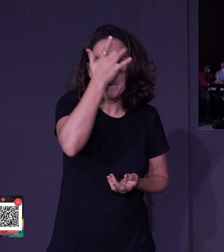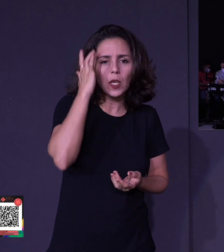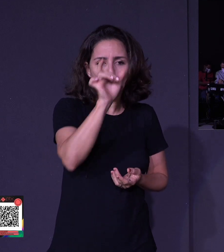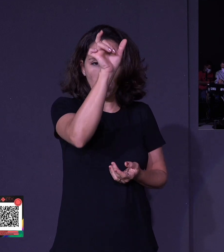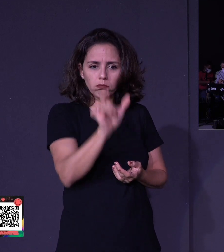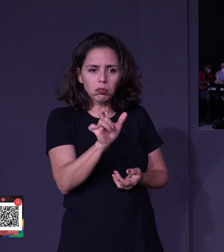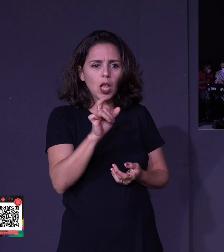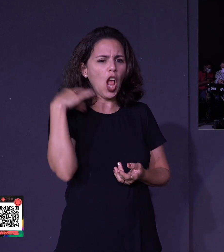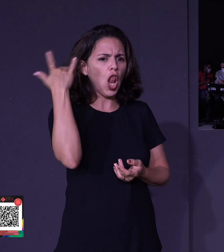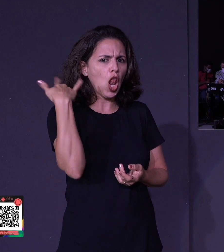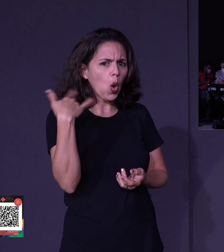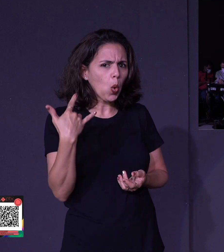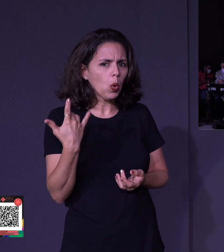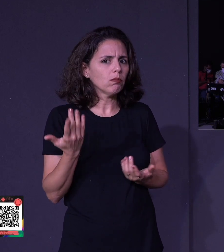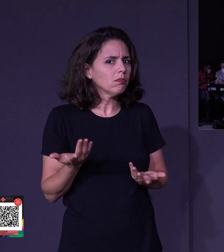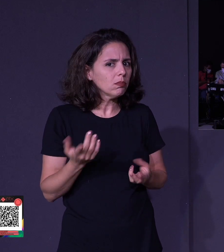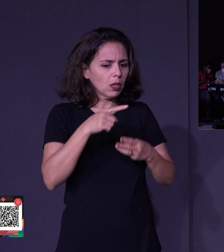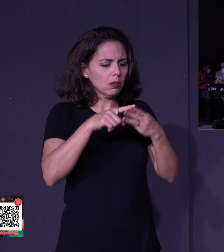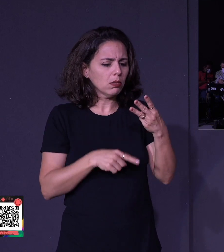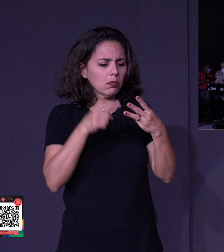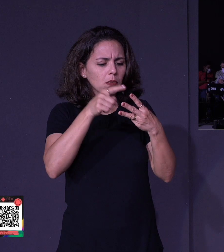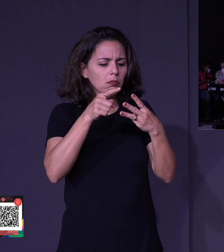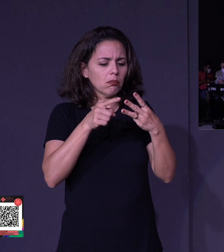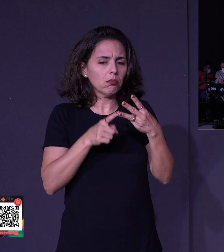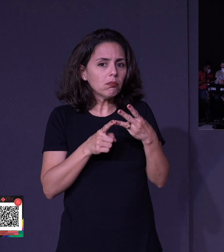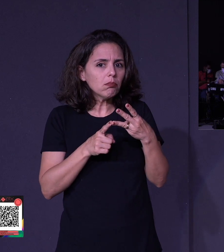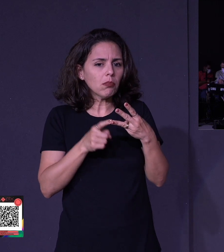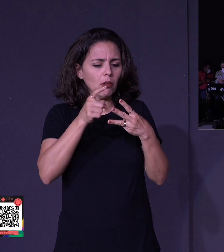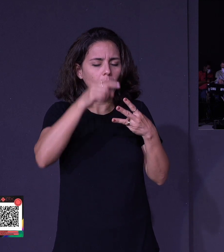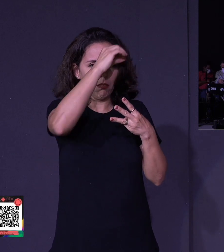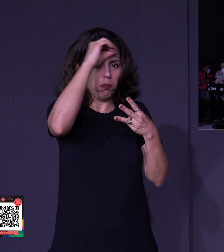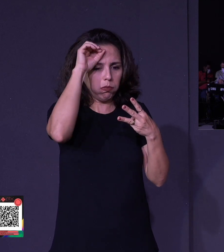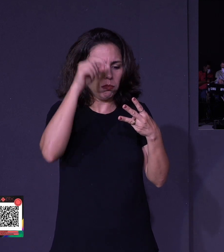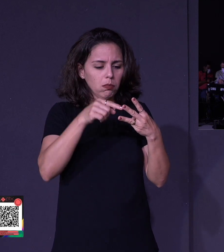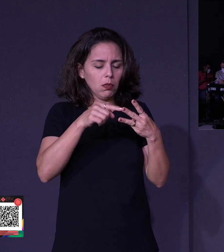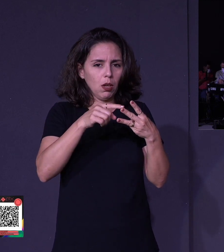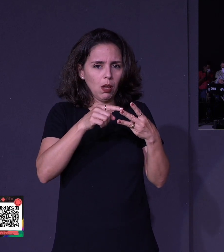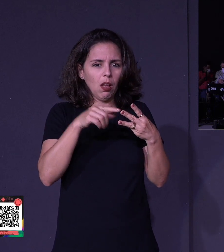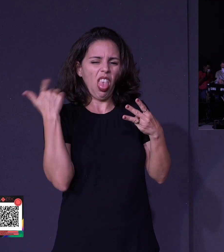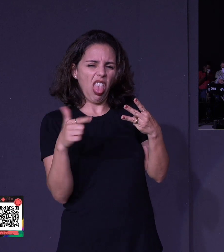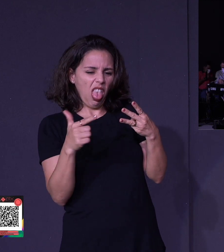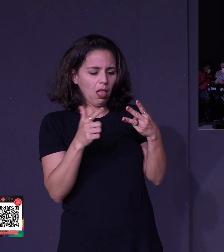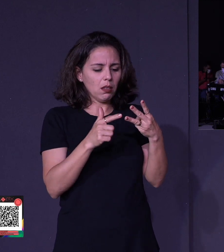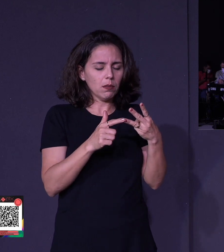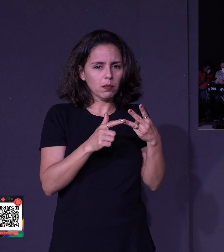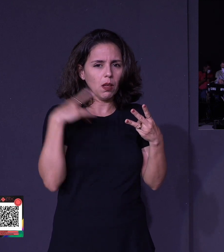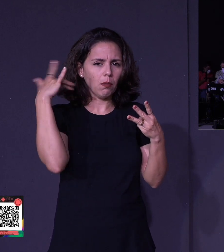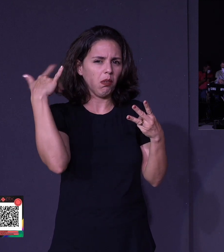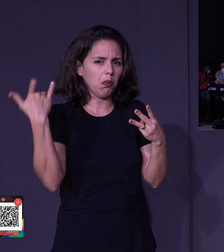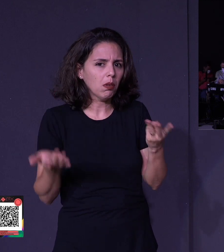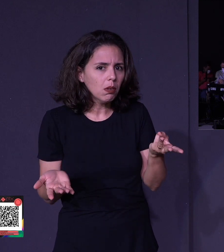coração. Mas me permita em amor lhe fazer refletir. Até quando? Até quando viver quebrando a